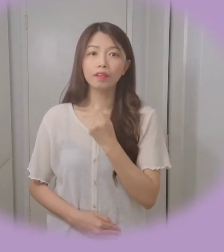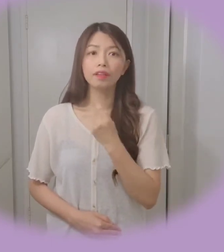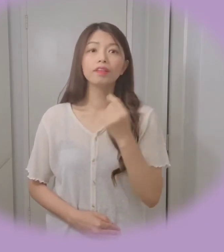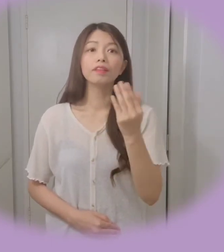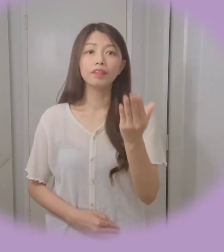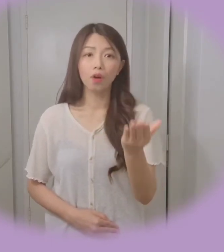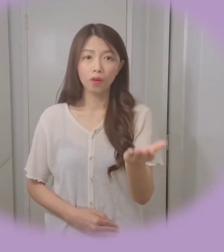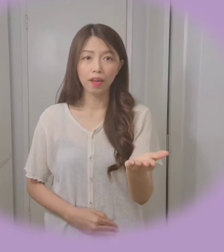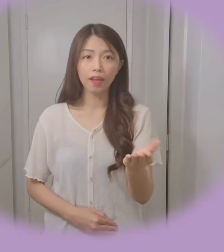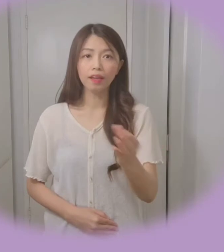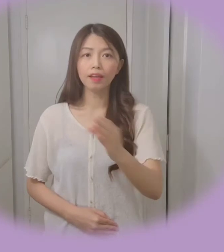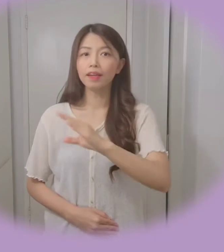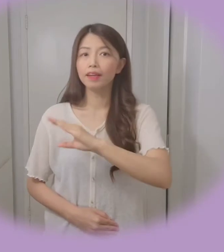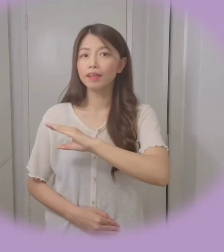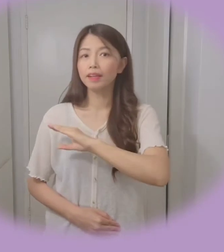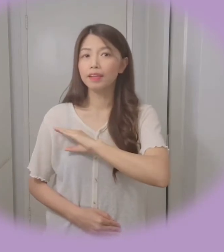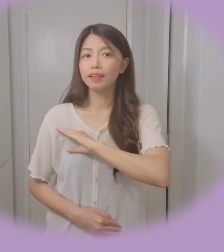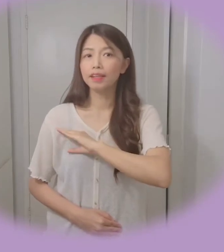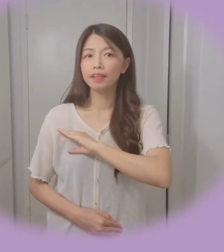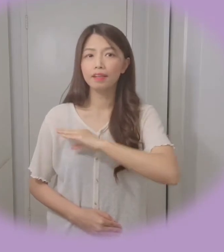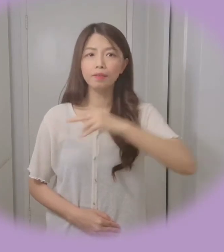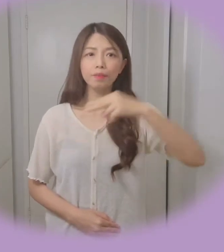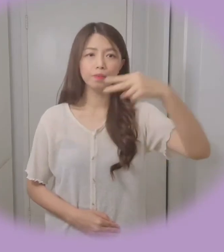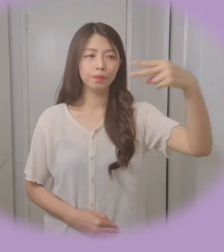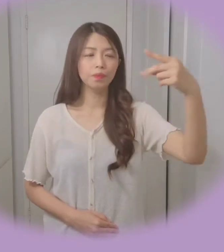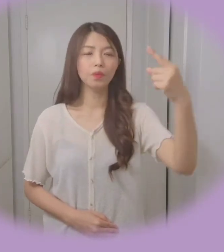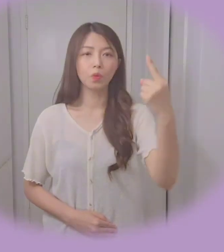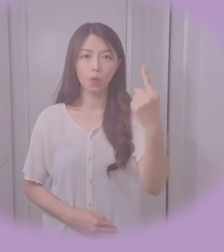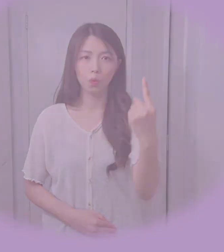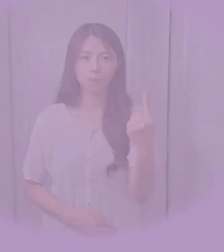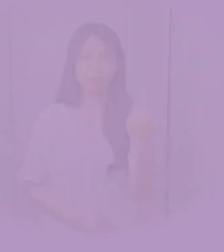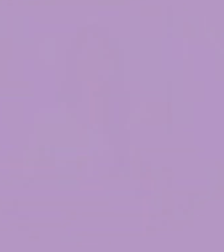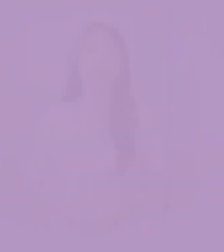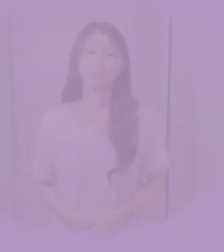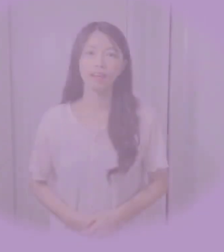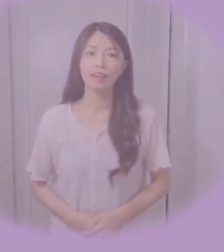아프던 너의 이름도.